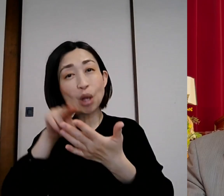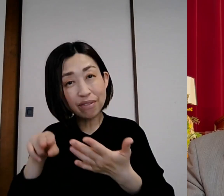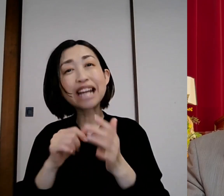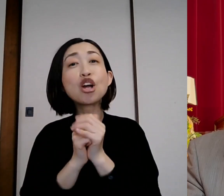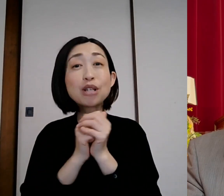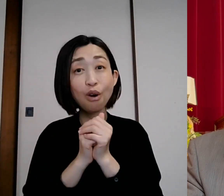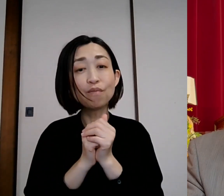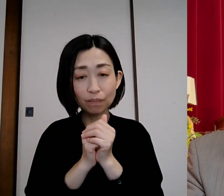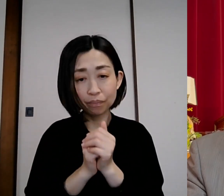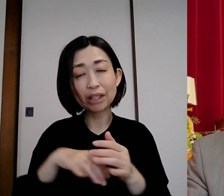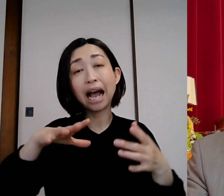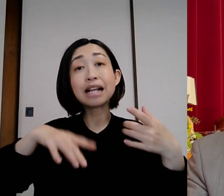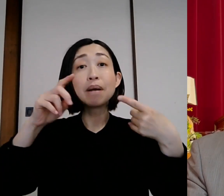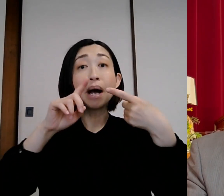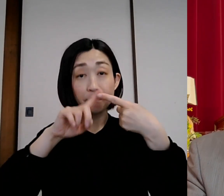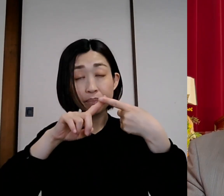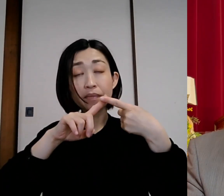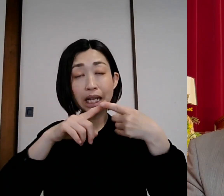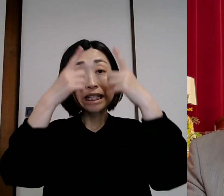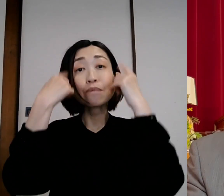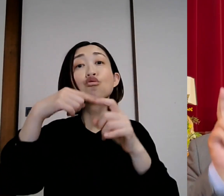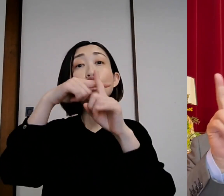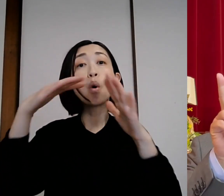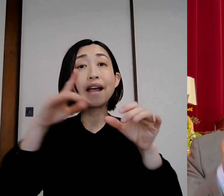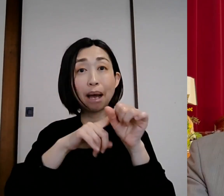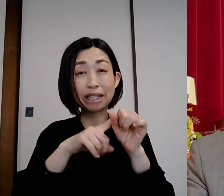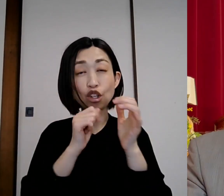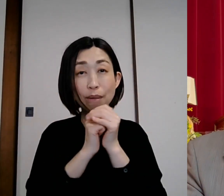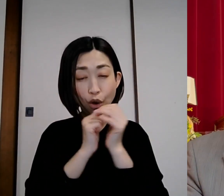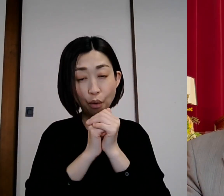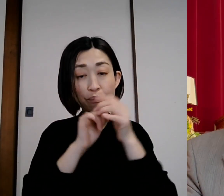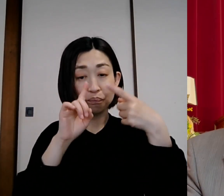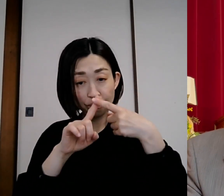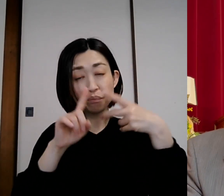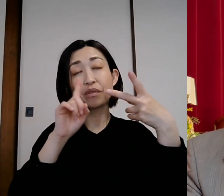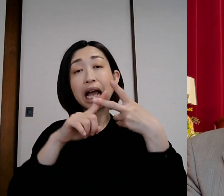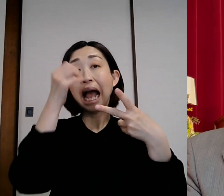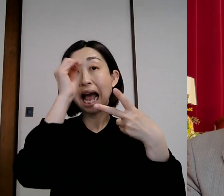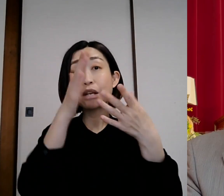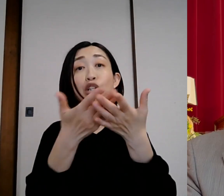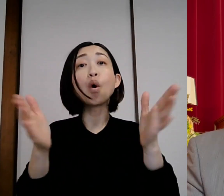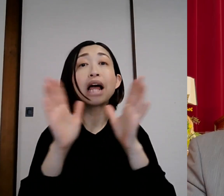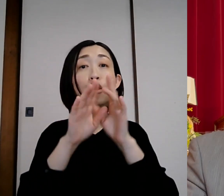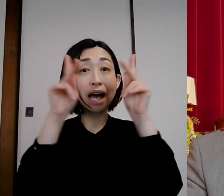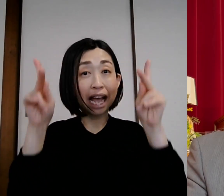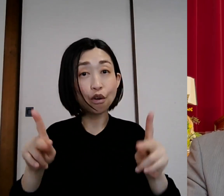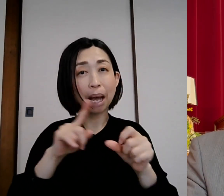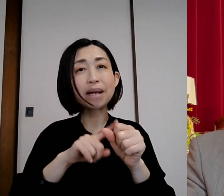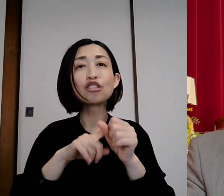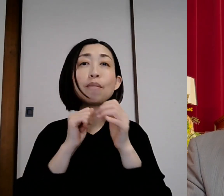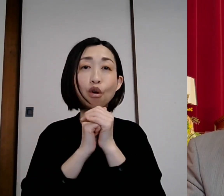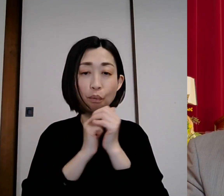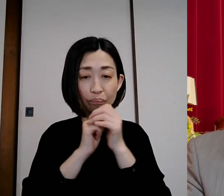属教会の祈祷課題、また教団の祈祷課題をお祈りください。そして第二にですね、本日は関東の6つの教会のために祈